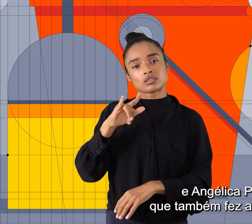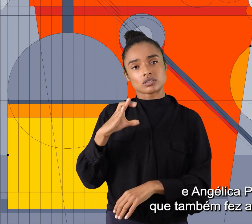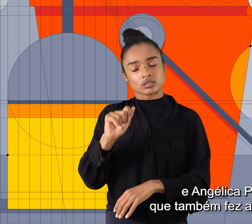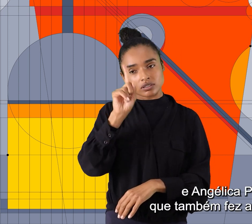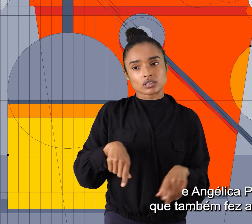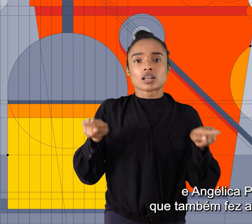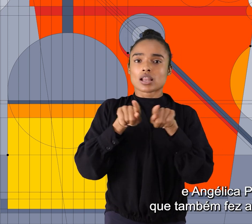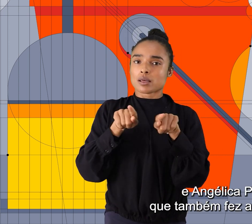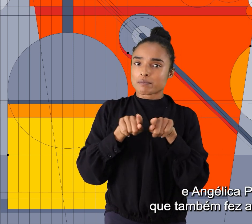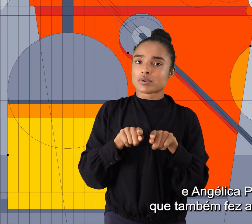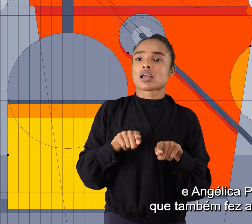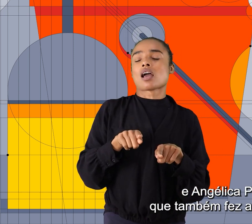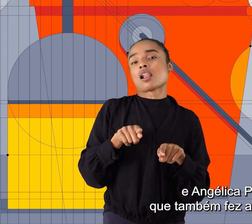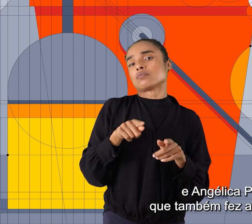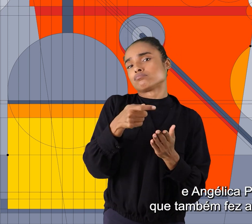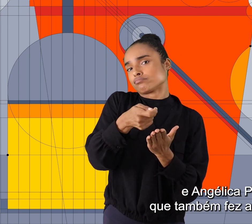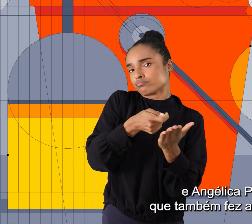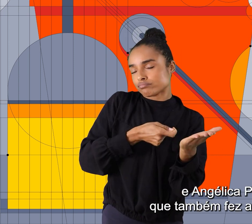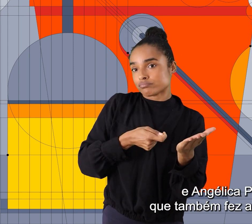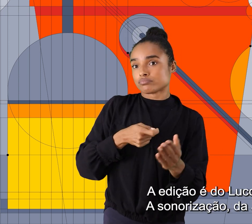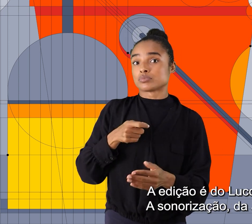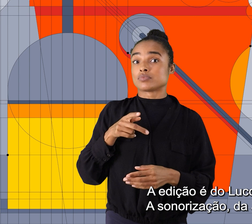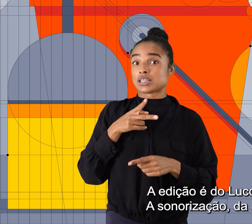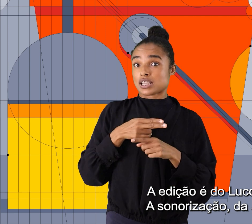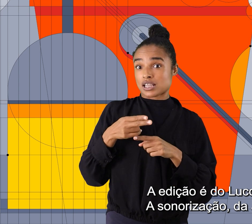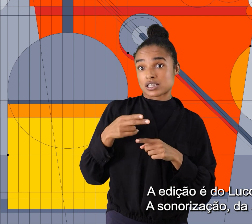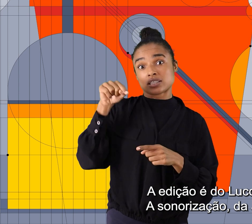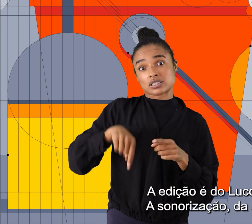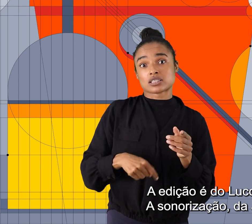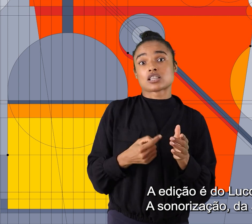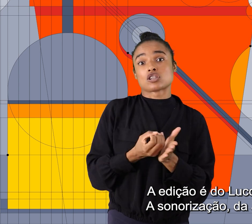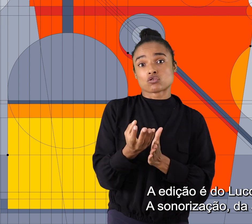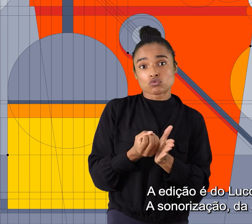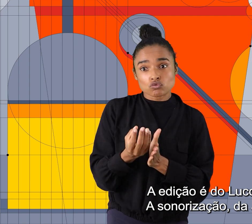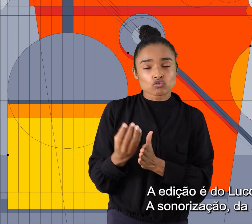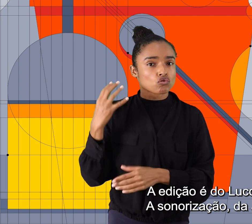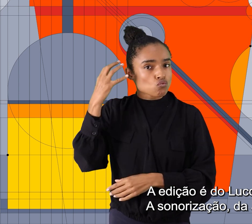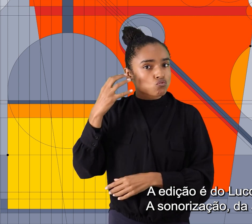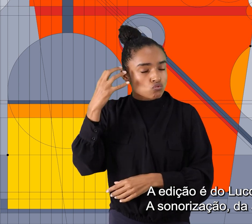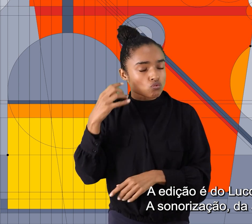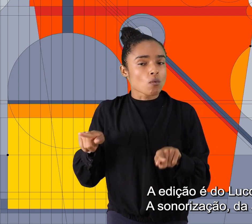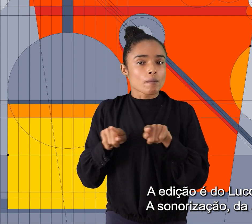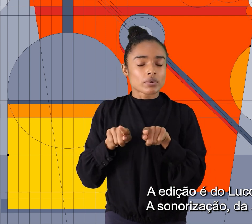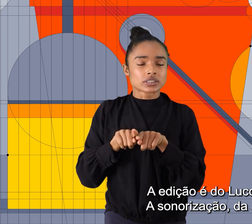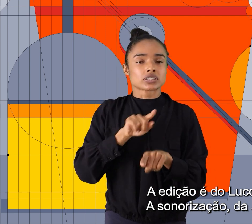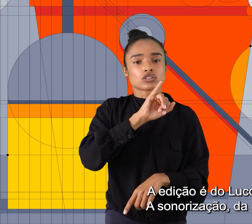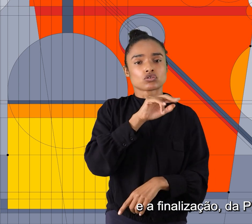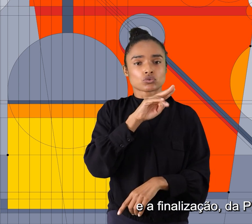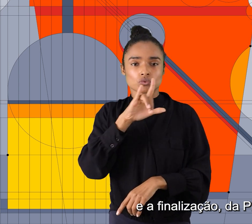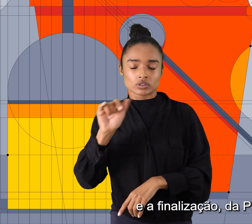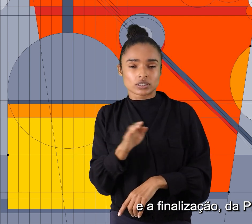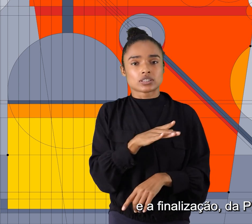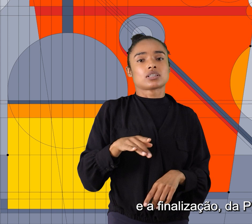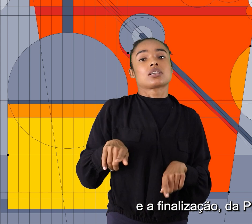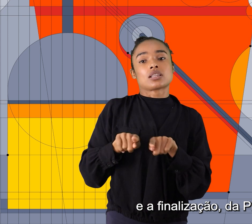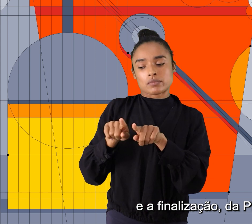e Angélica Paulo, que também fez a produção. A edição é do Luca Mendes, a sonorização da Júlia Matos e